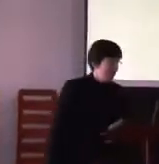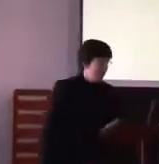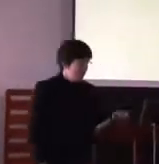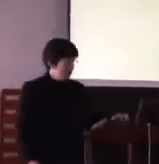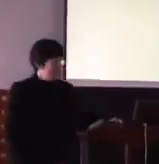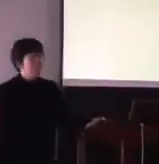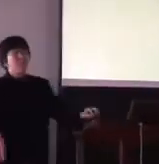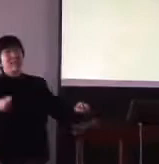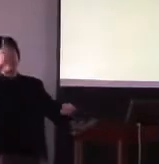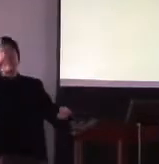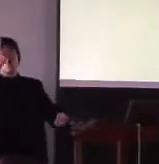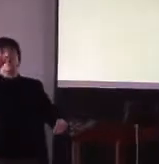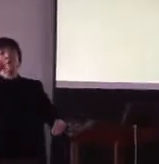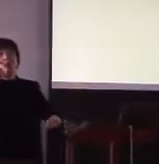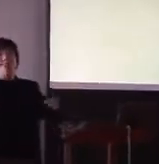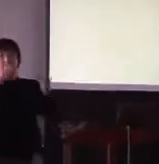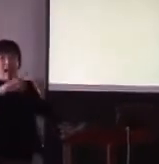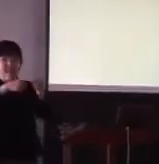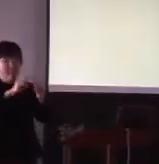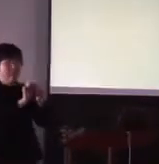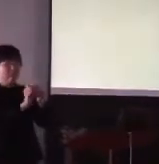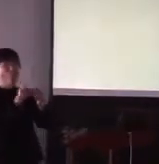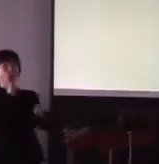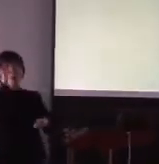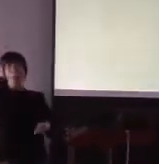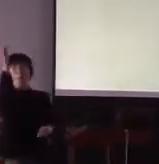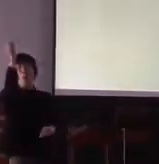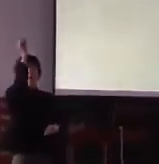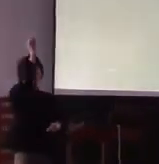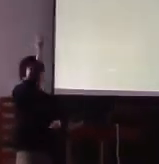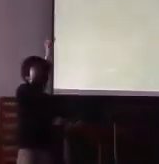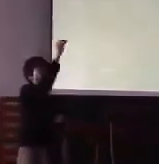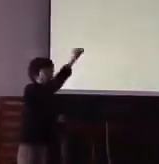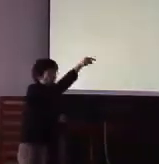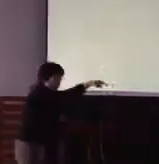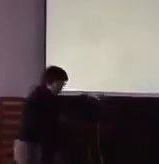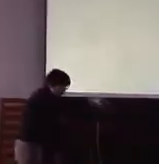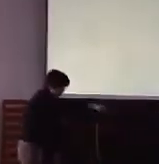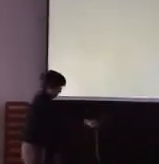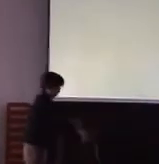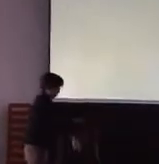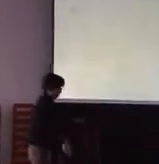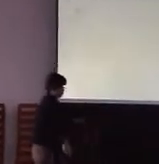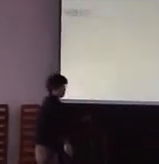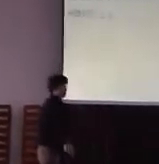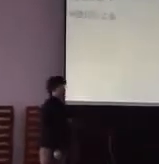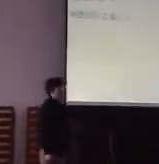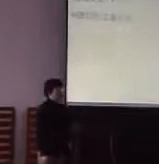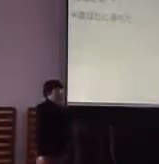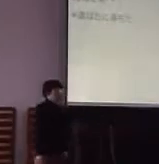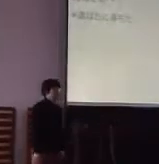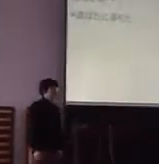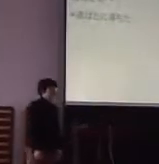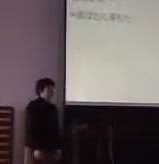ということで例えてイエス様がお話されました。種をまきましたら その種は道端に落ち